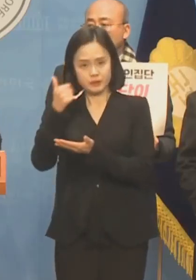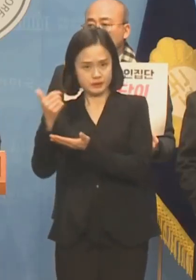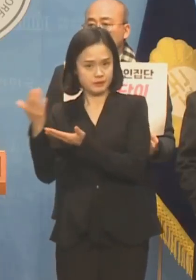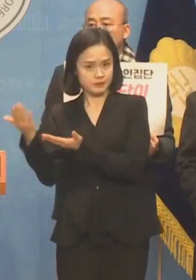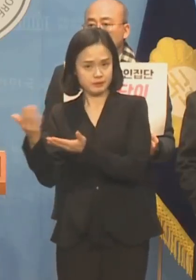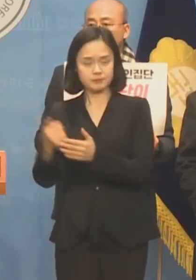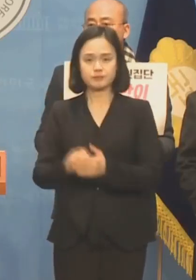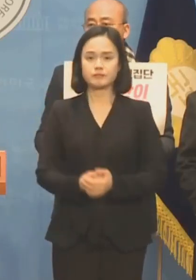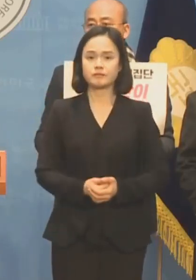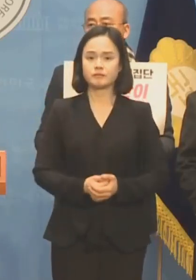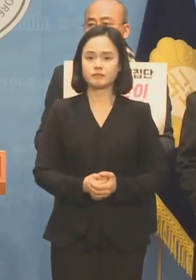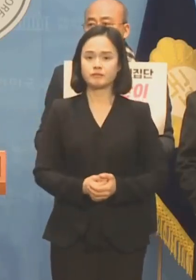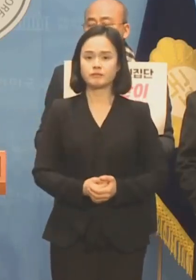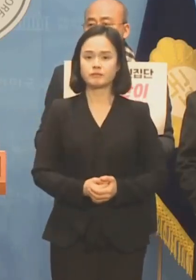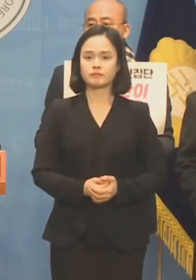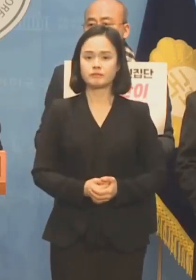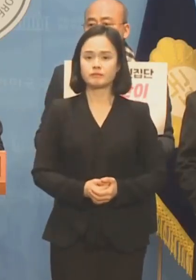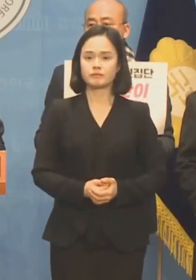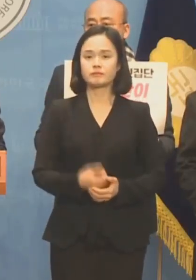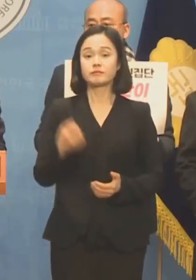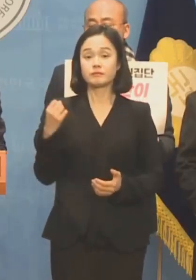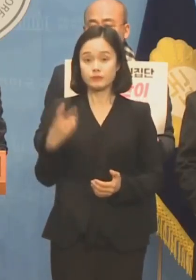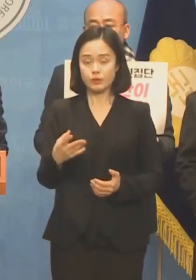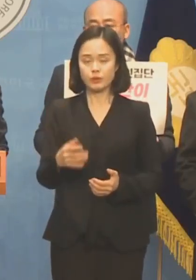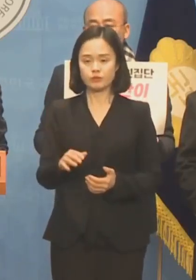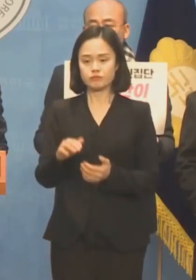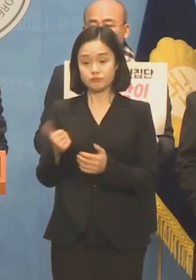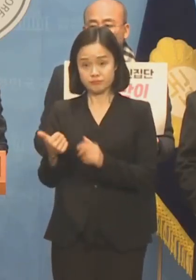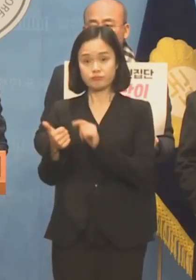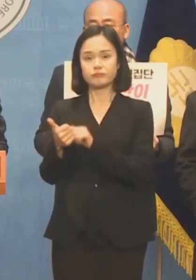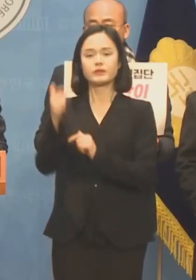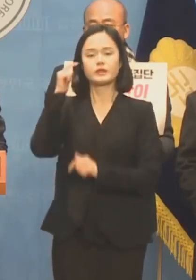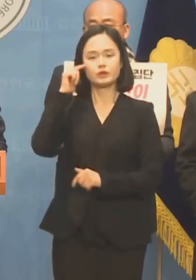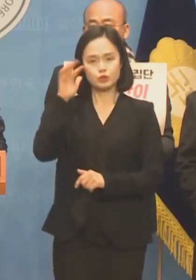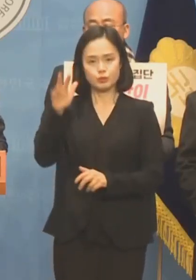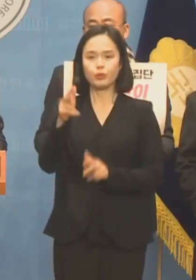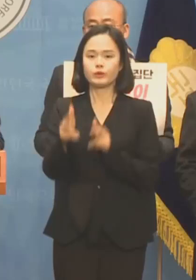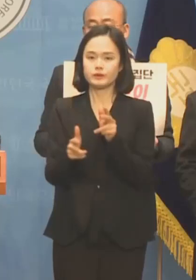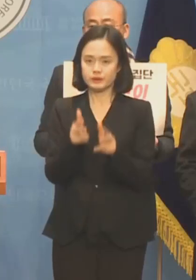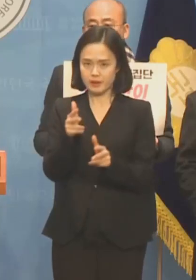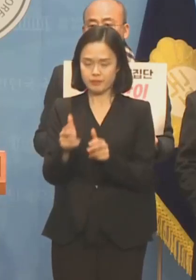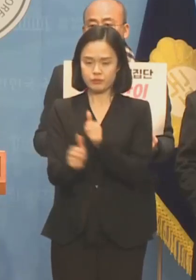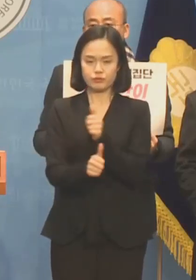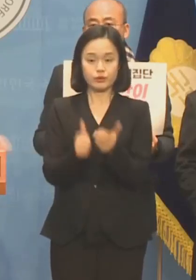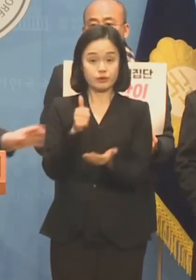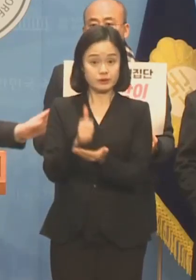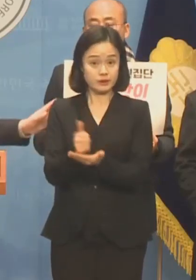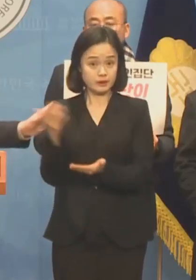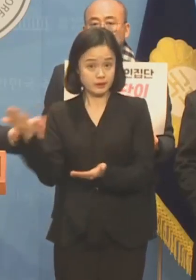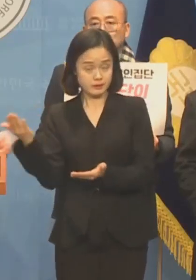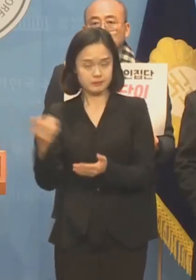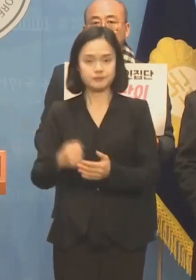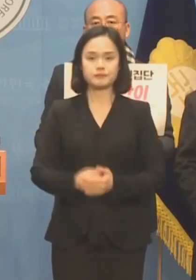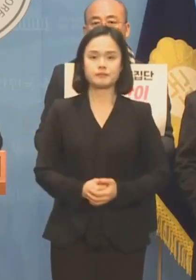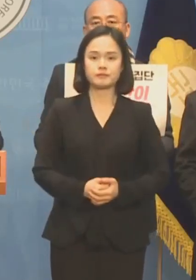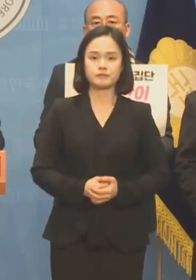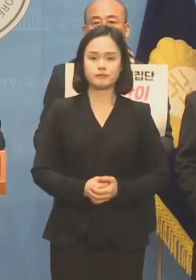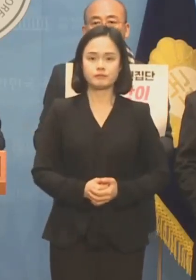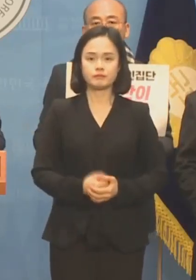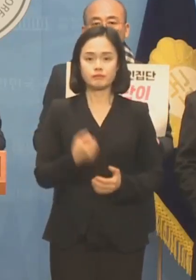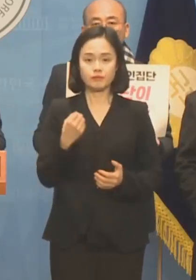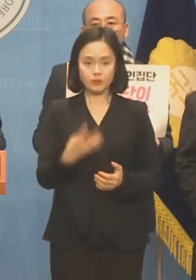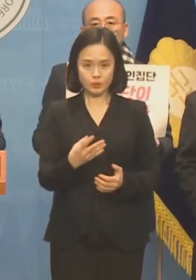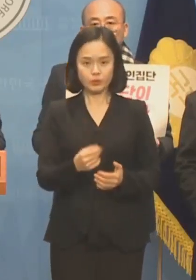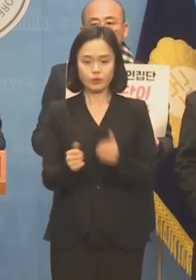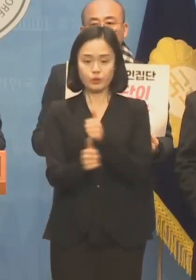오른쪽으로 강경대 열사 추모사업회 위원장입니다. 그리고 왼쪽으로는 추모사업회 활동을 함께하고